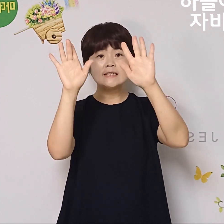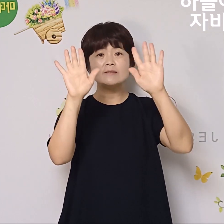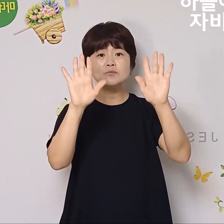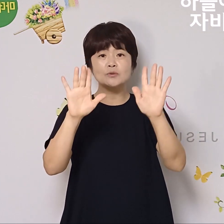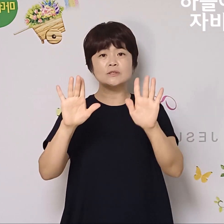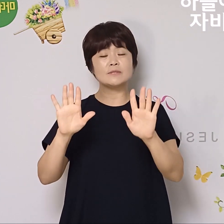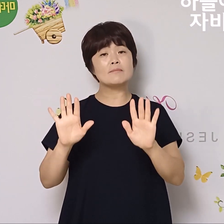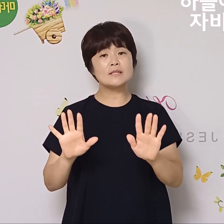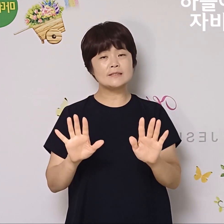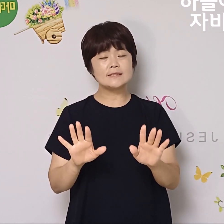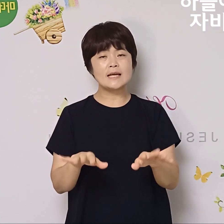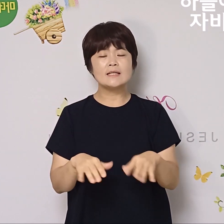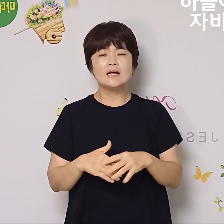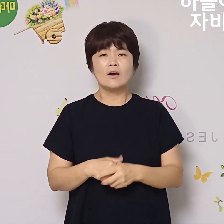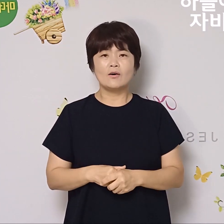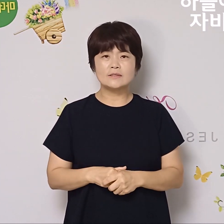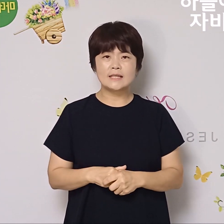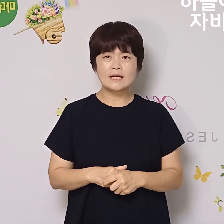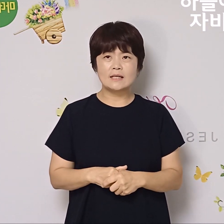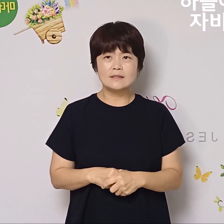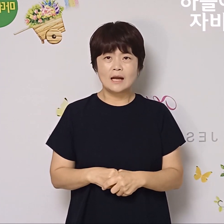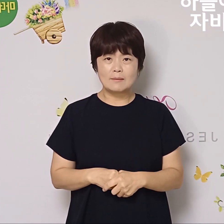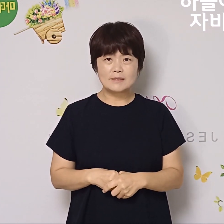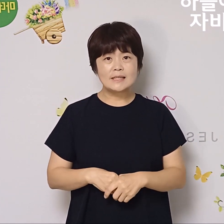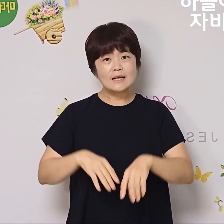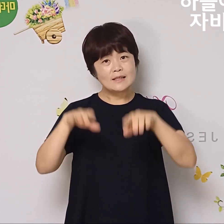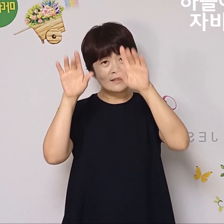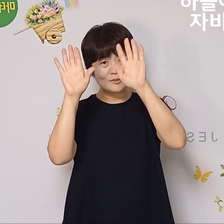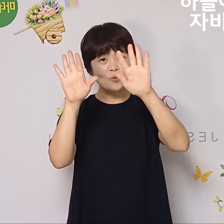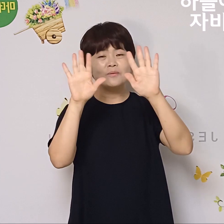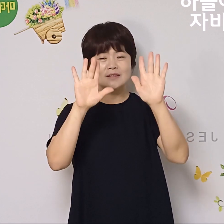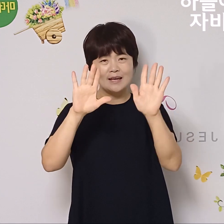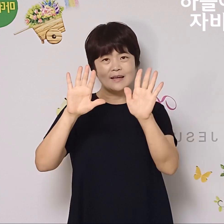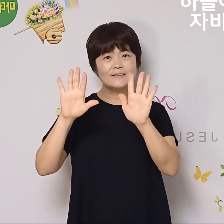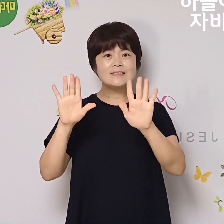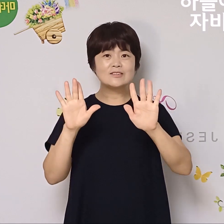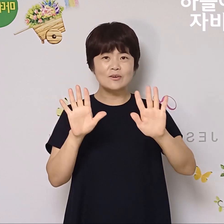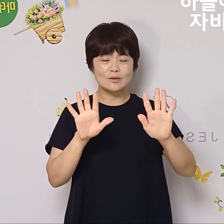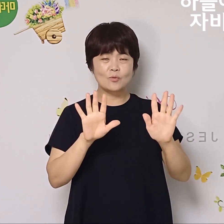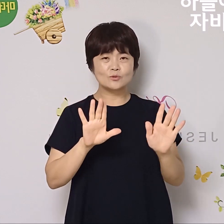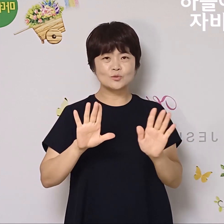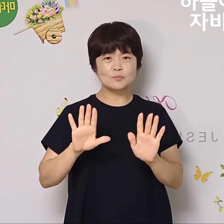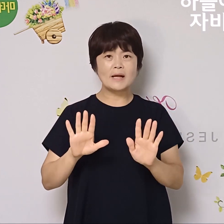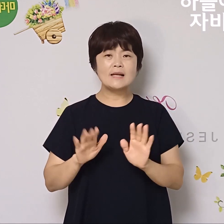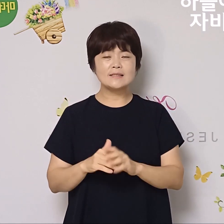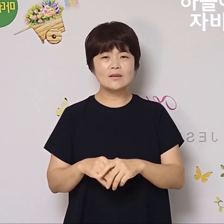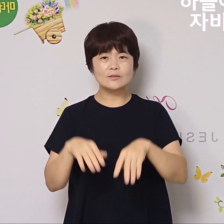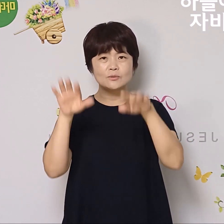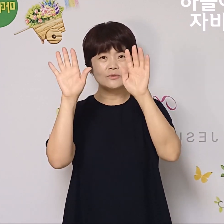내리는 모습을 하면 되는데 제가 아마 찬양할 때는 조금 이렇게 흔들 거예요. 곡도 좀 빨라서